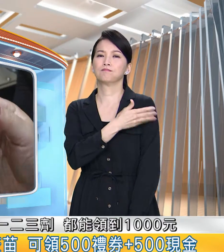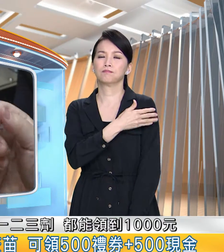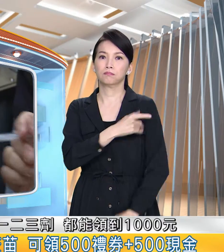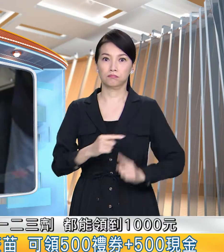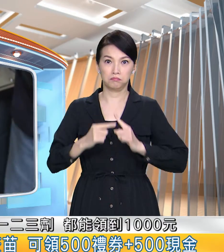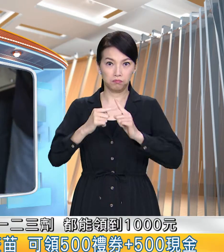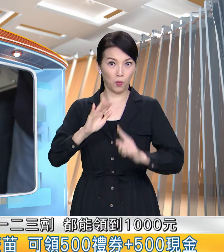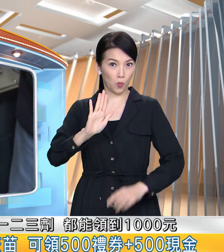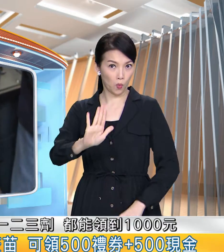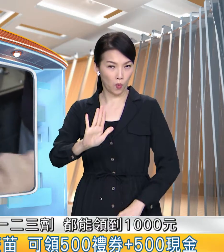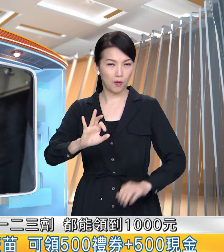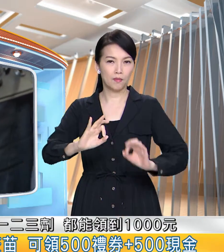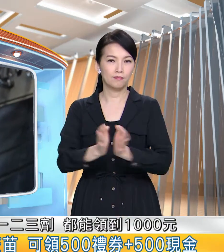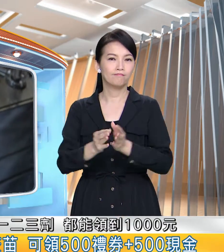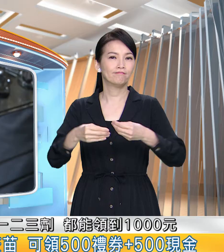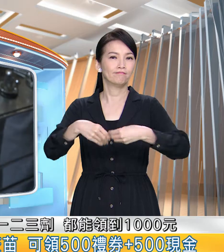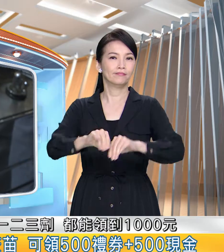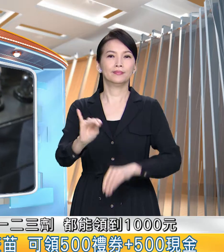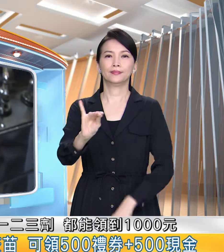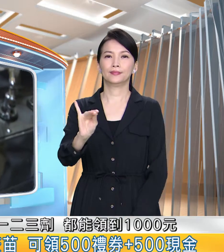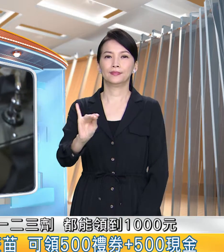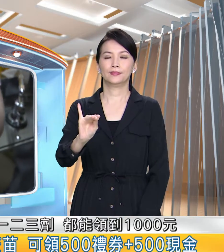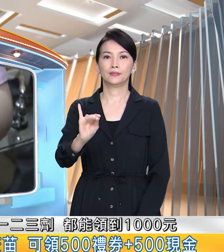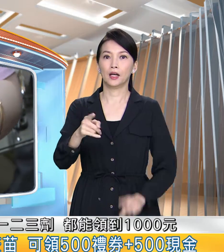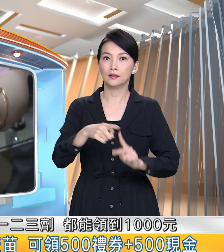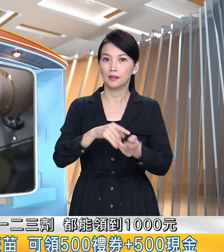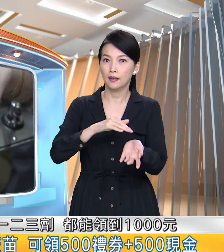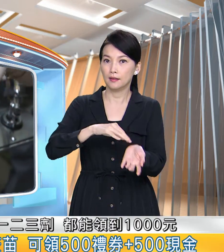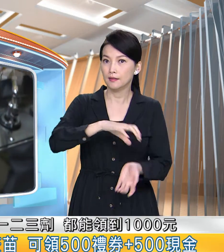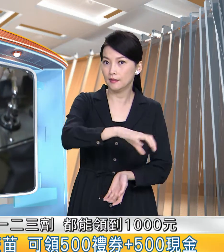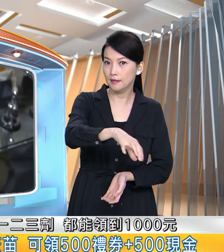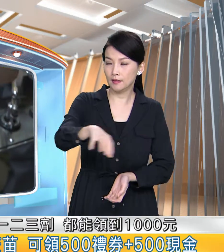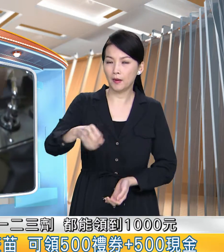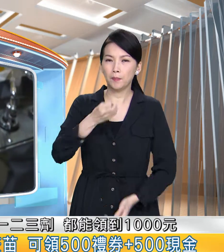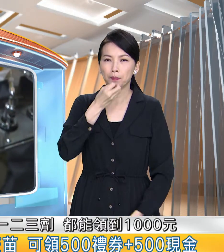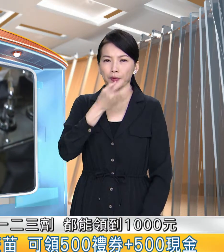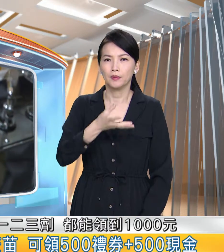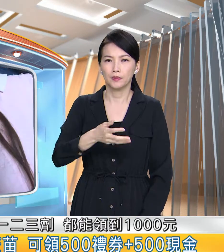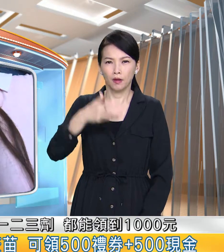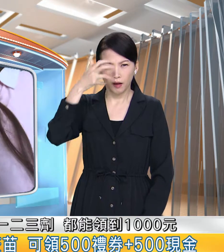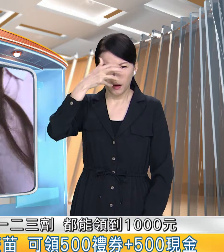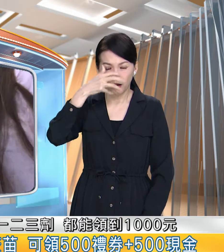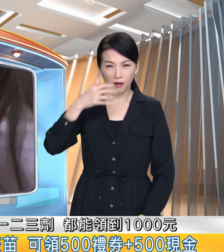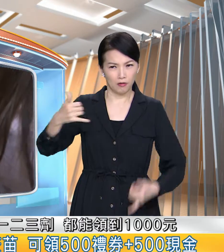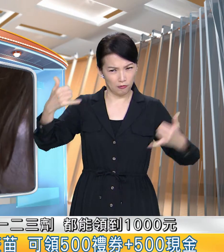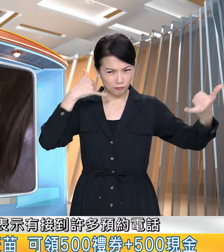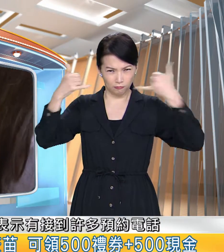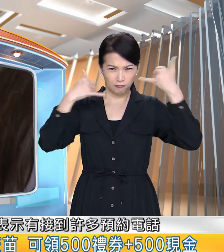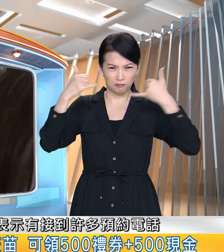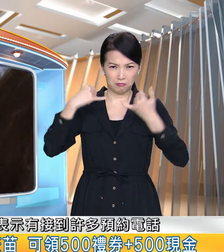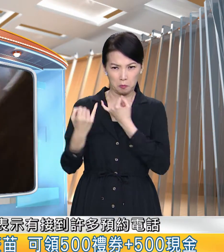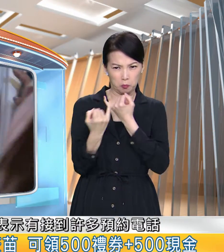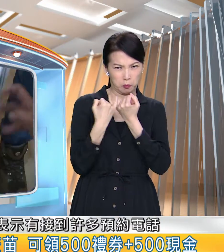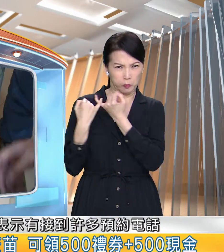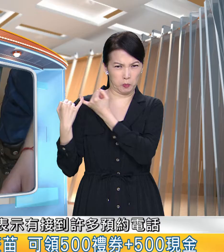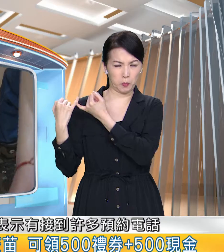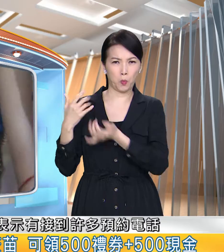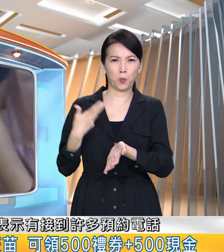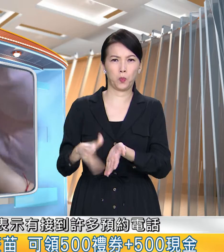打第一、第二、第三剂，都能够领到1000元。不少基层诊所表示，有接